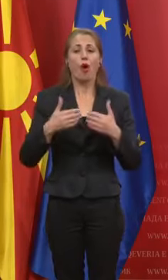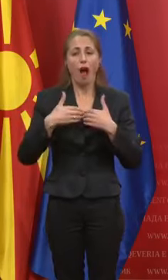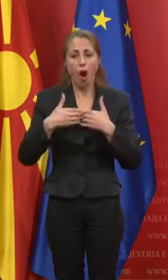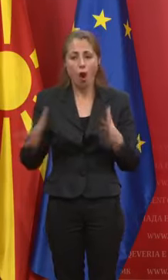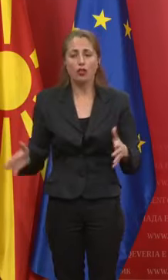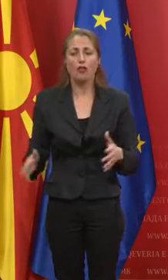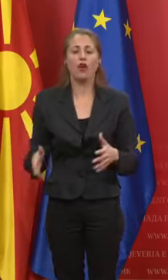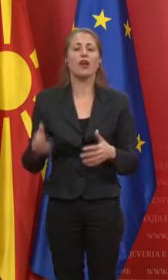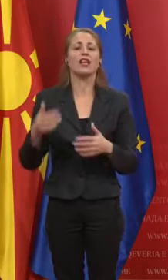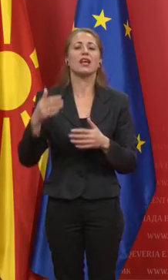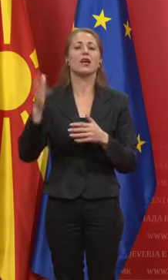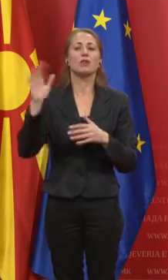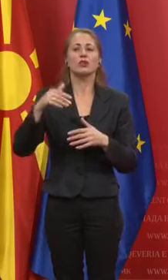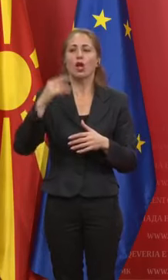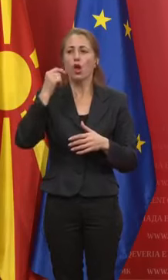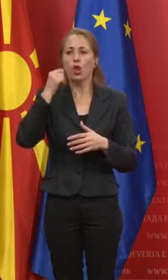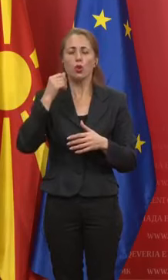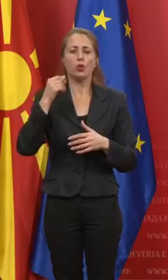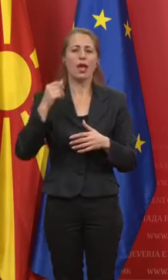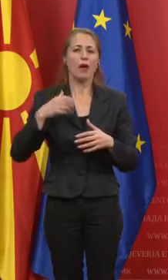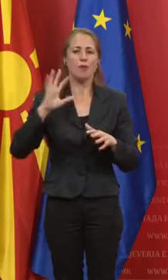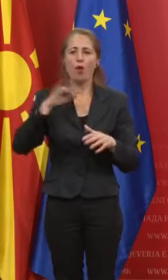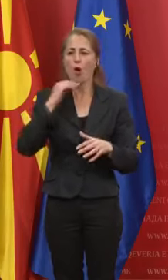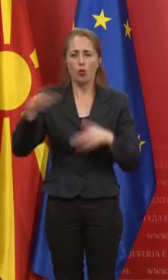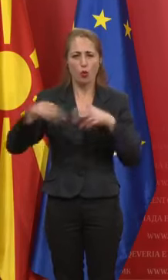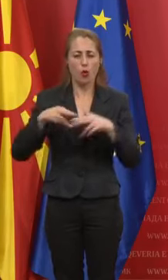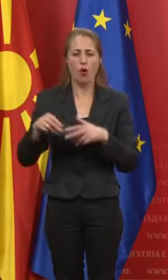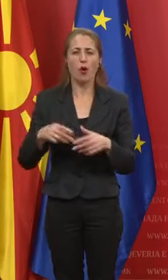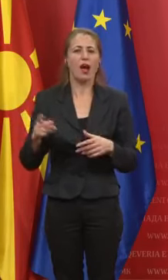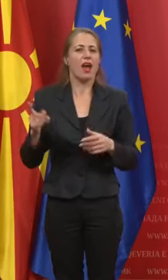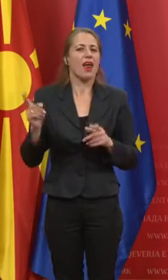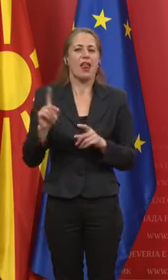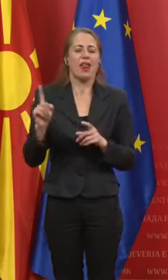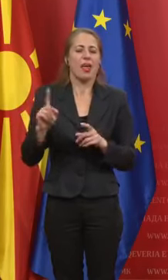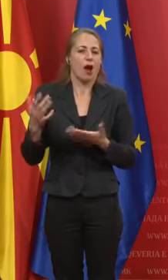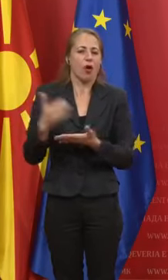смисла. И затоа во овој момент се уште